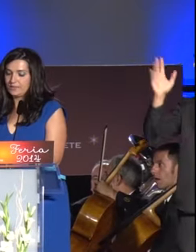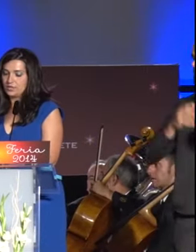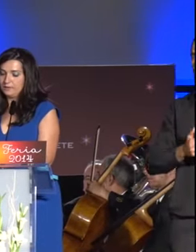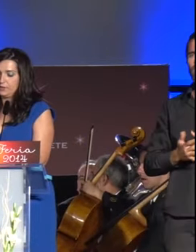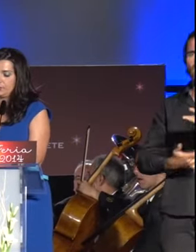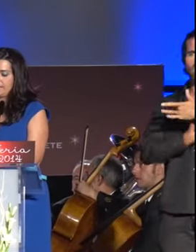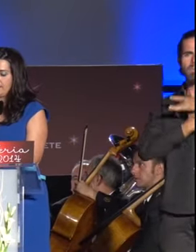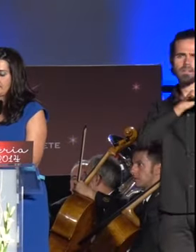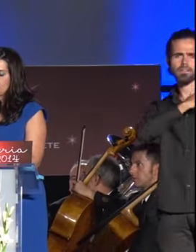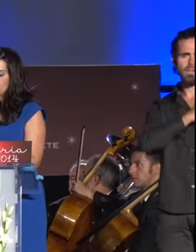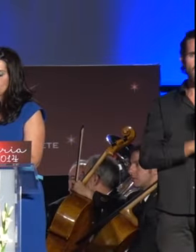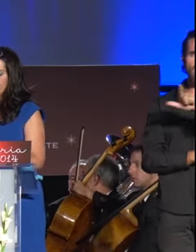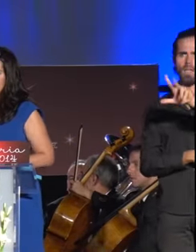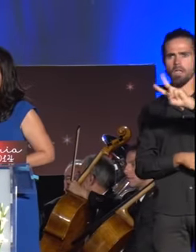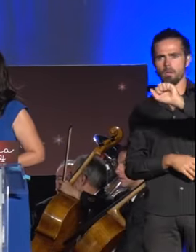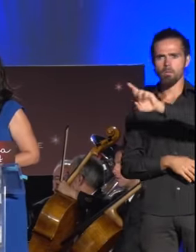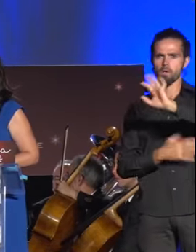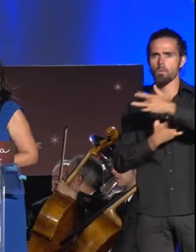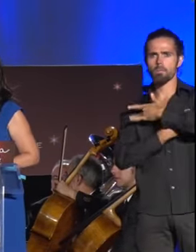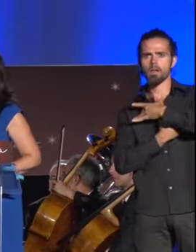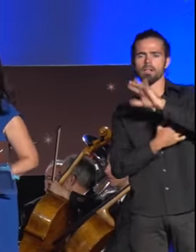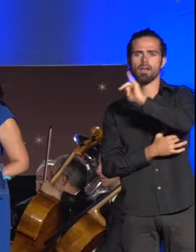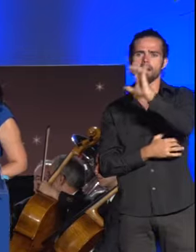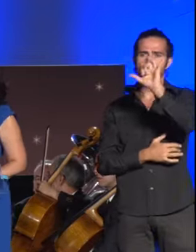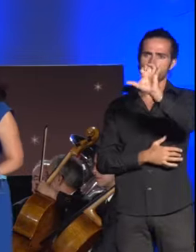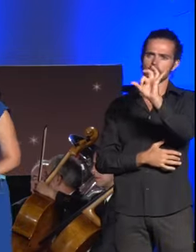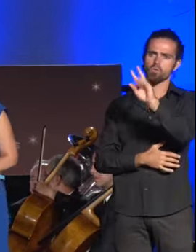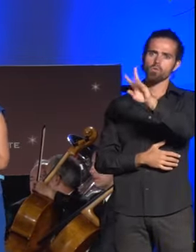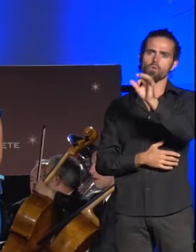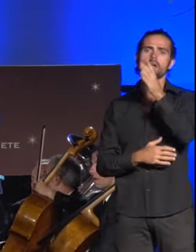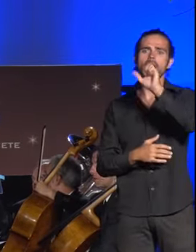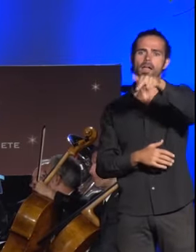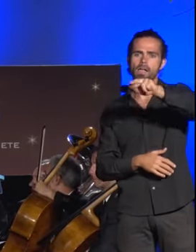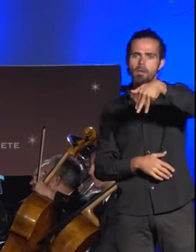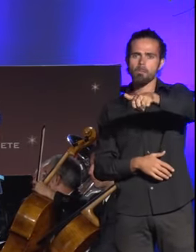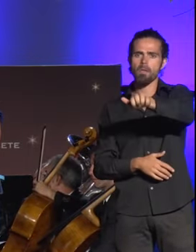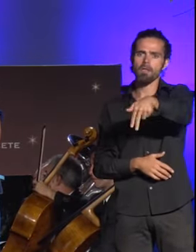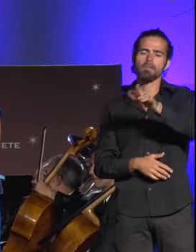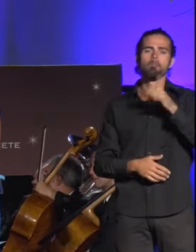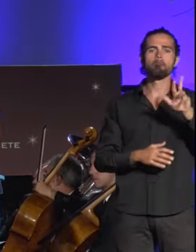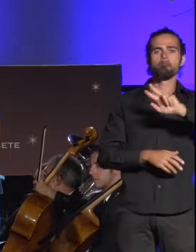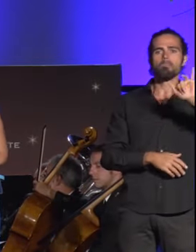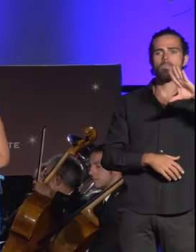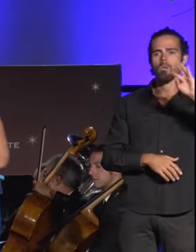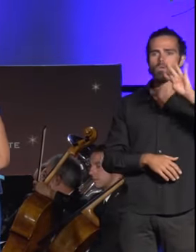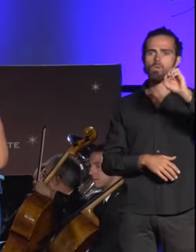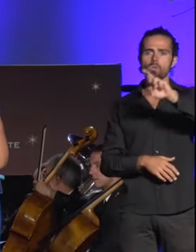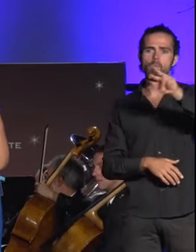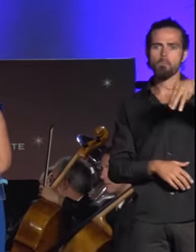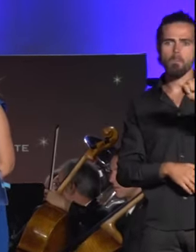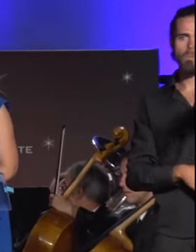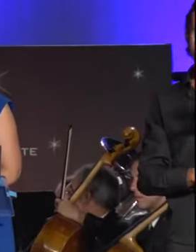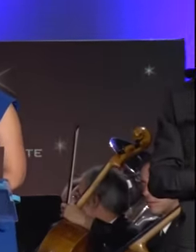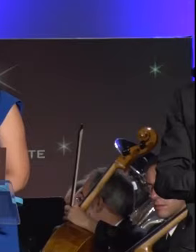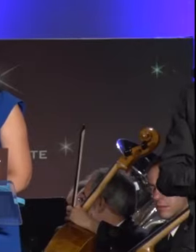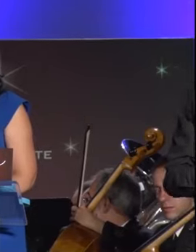María Llanos, Álvaro, María, Jesús, Carmen, Víctor Manuel, alcaldesa, concejal, qué nervios. En fin, solicito